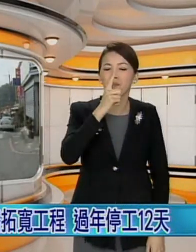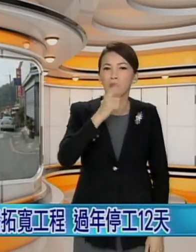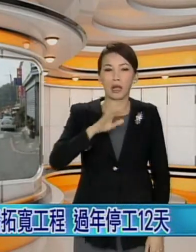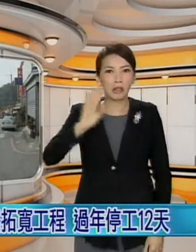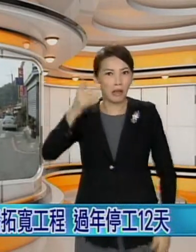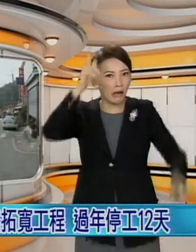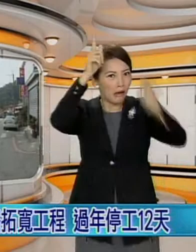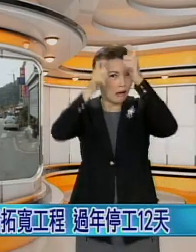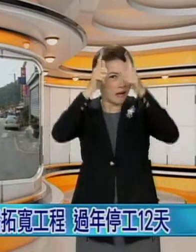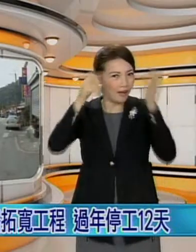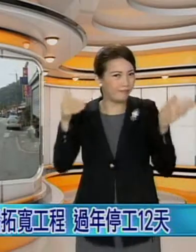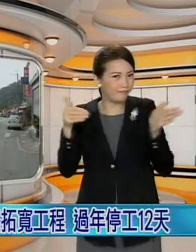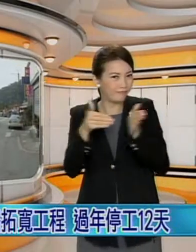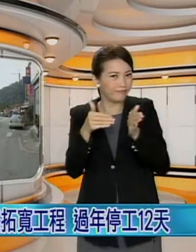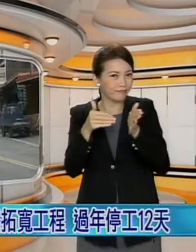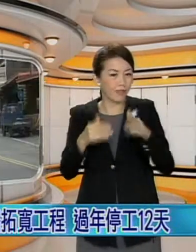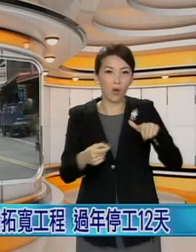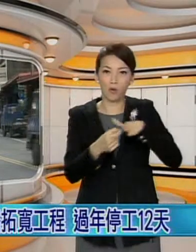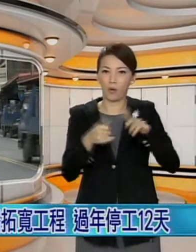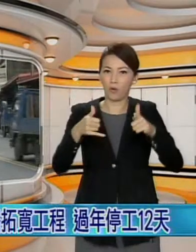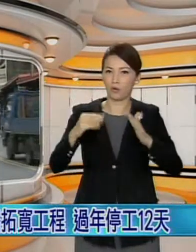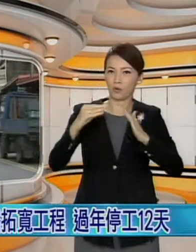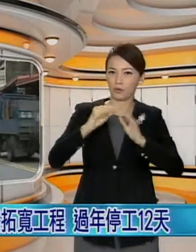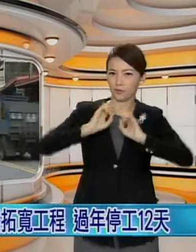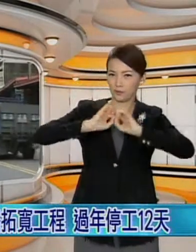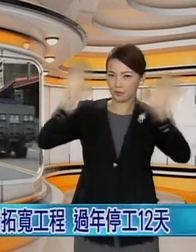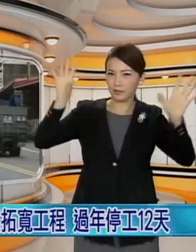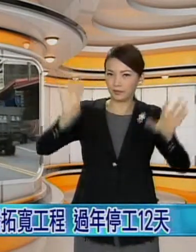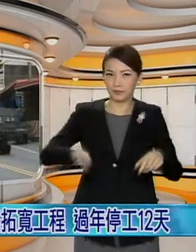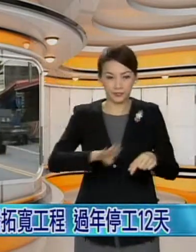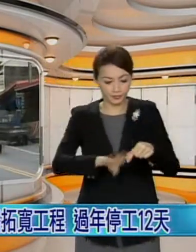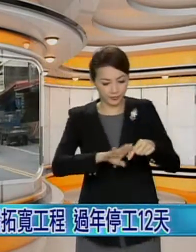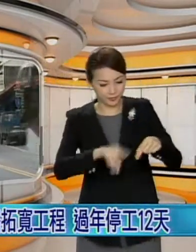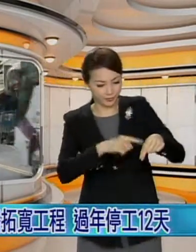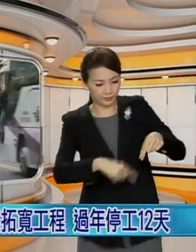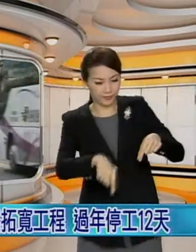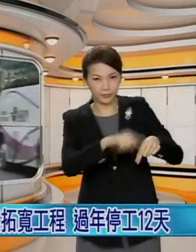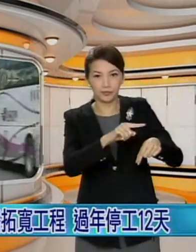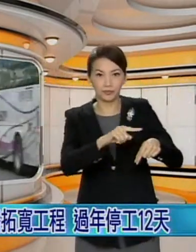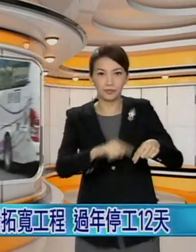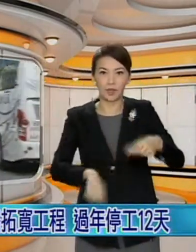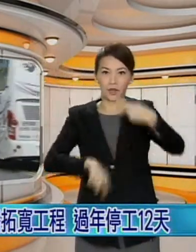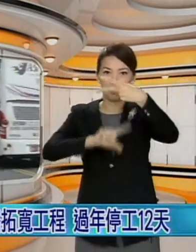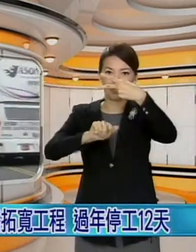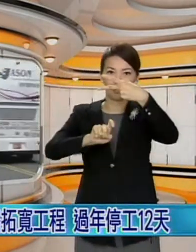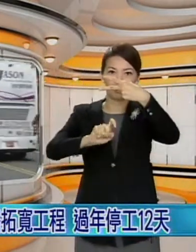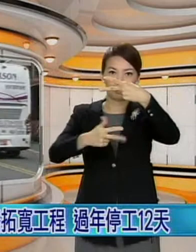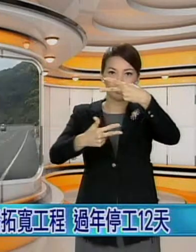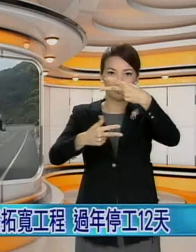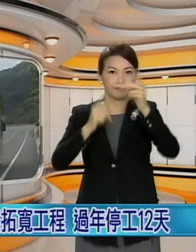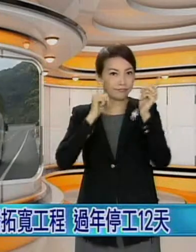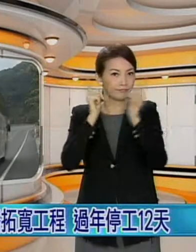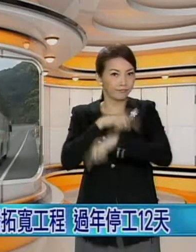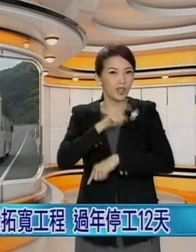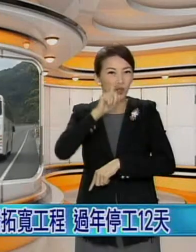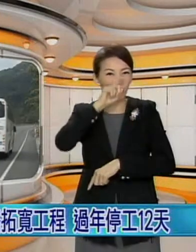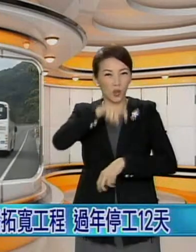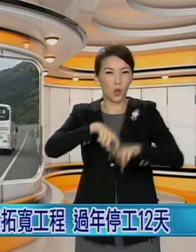示，南回公路施工路段将会从17号小年夜的下午开始停工